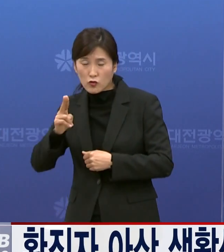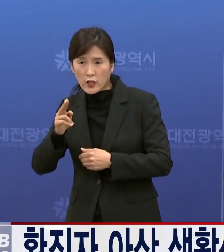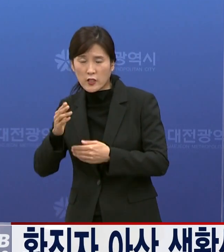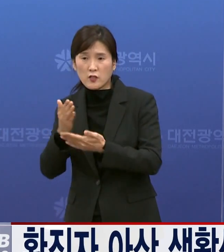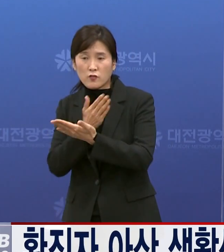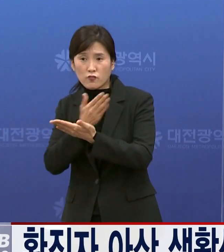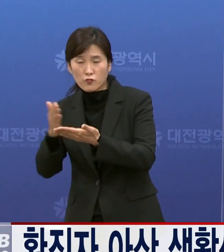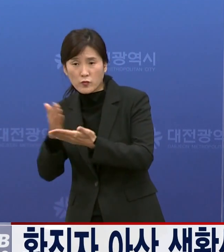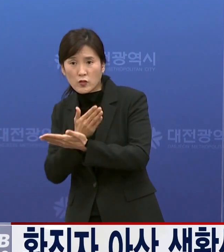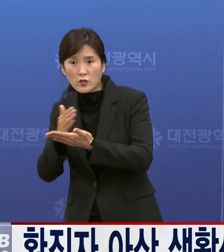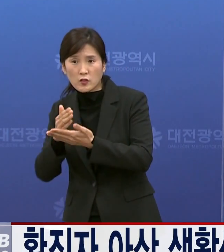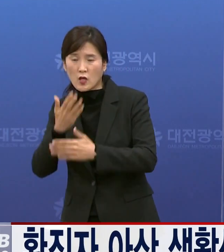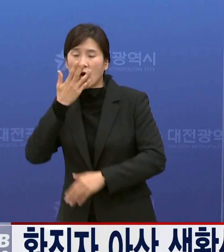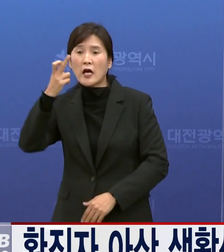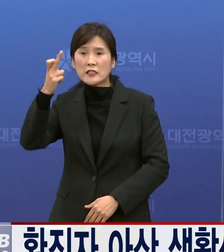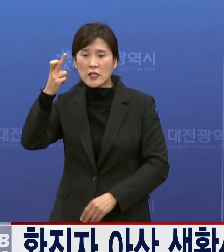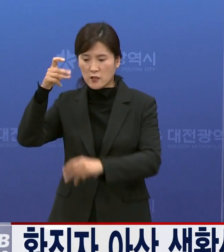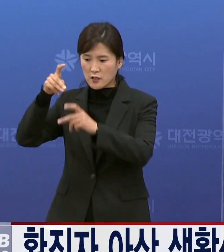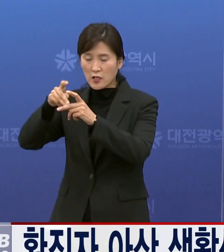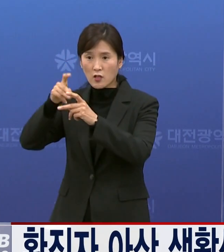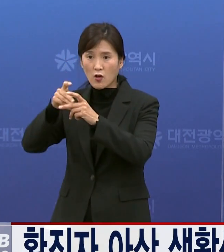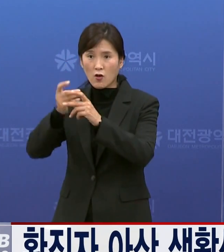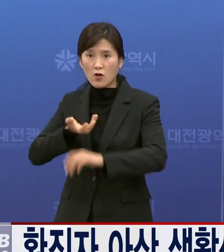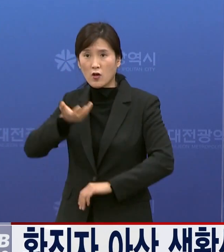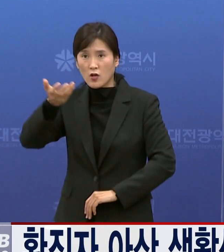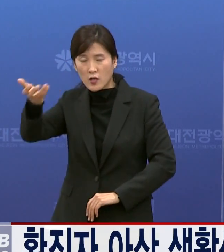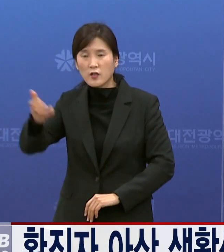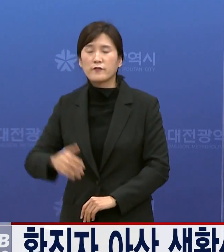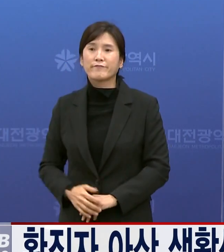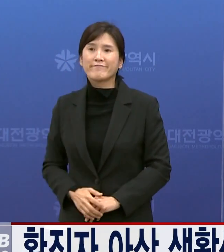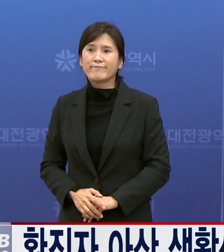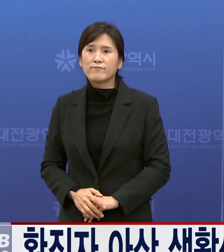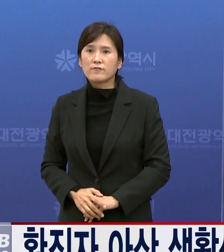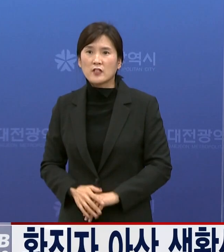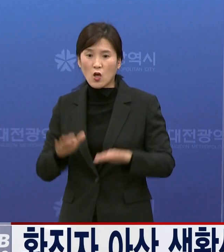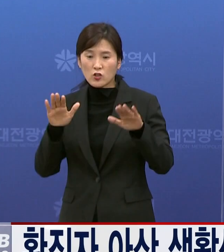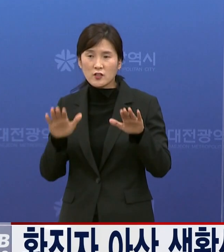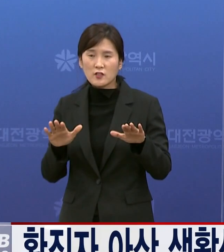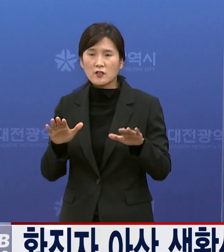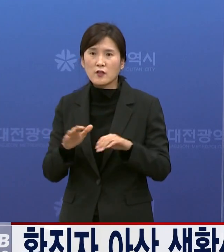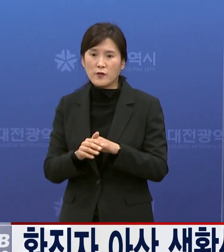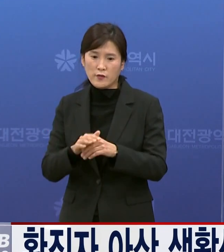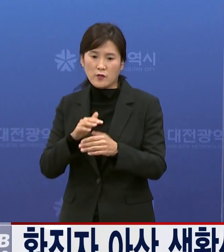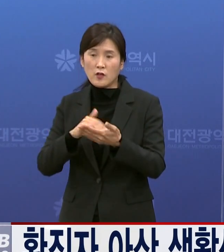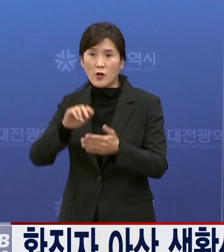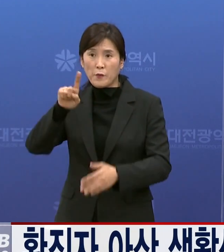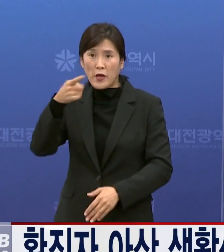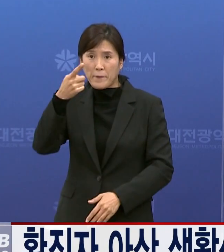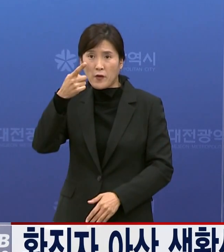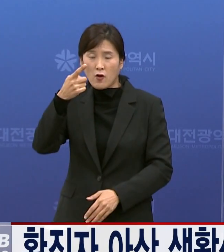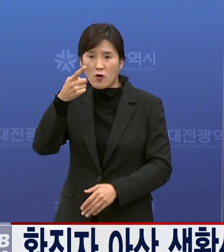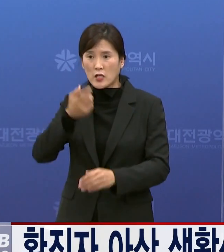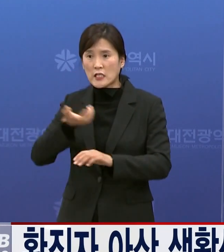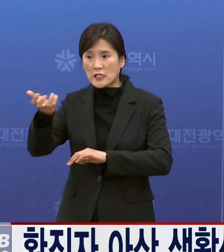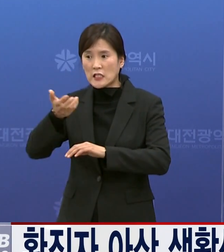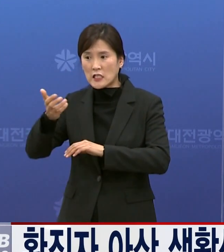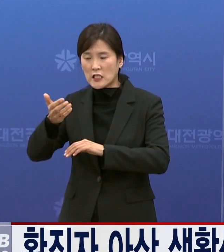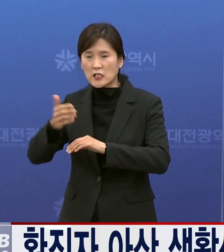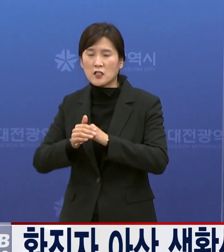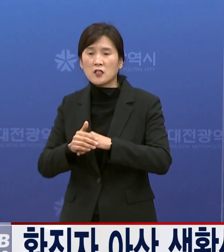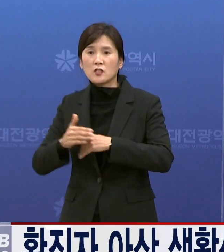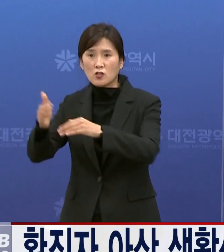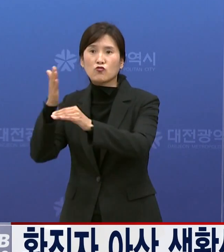무증상자는 아산생활치료센터로 이송하고 지금 현재 100명 대상이 이송이